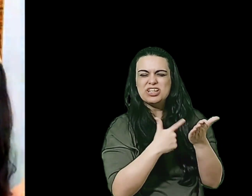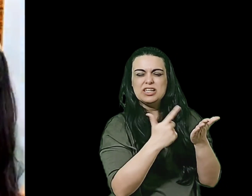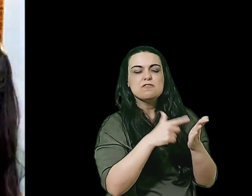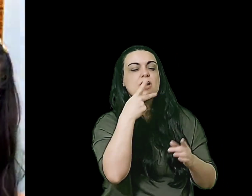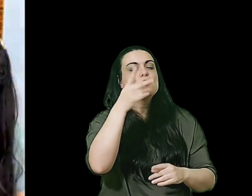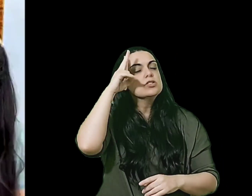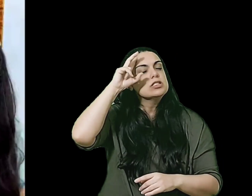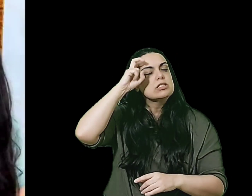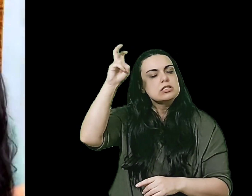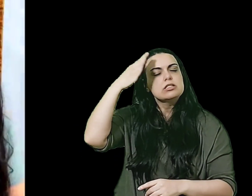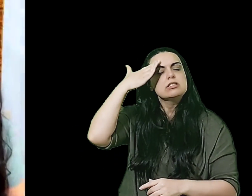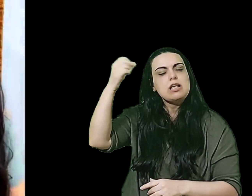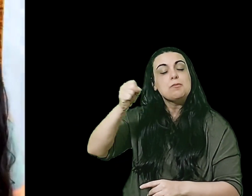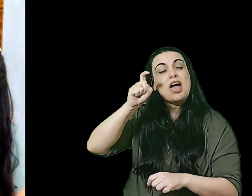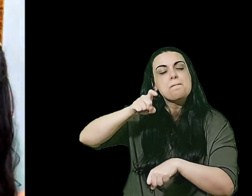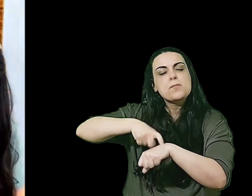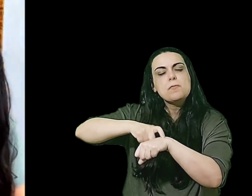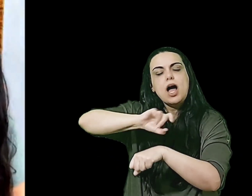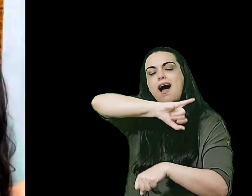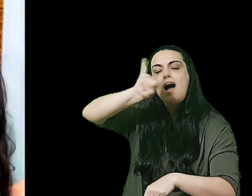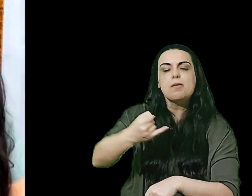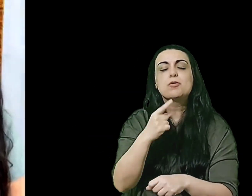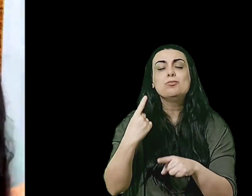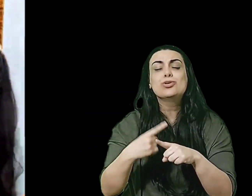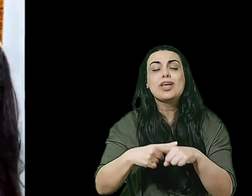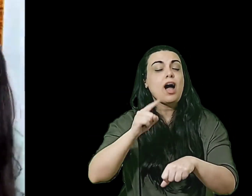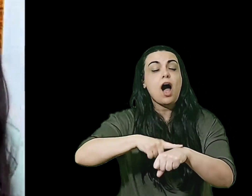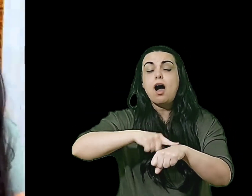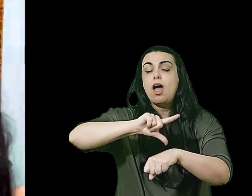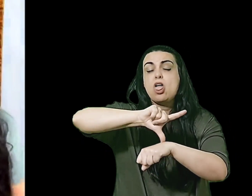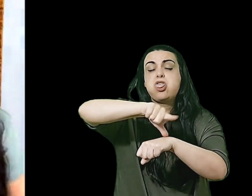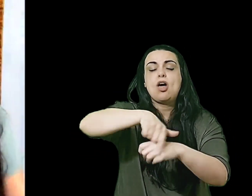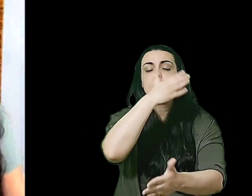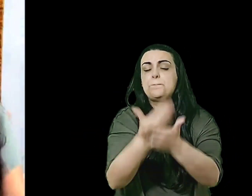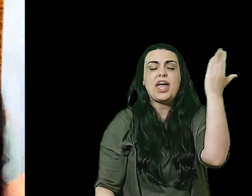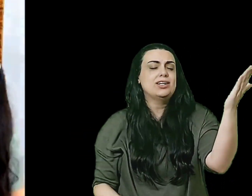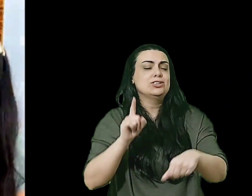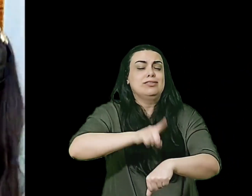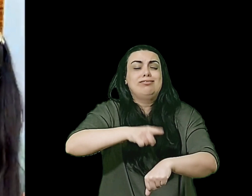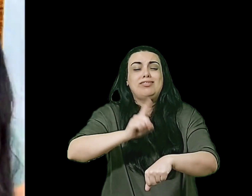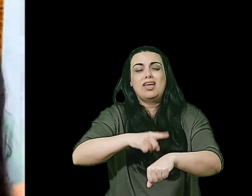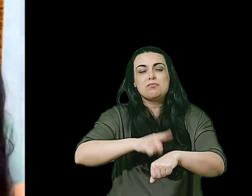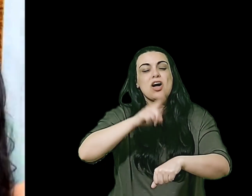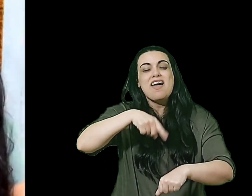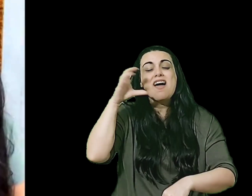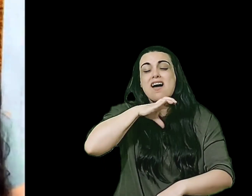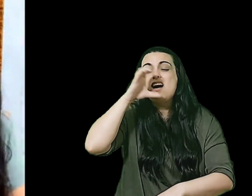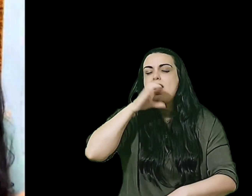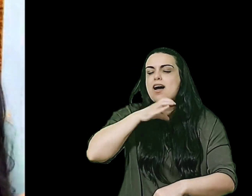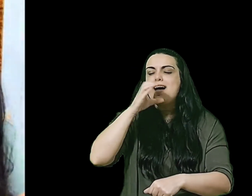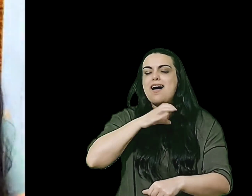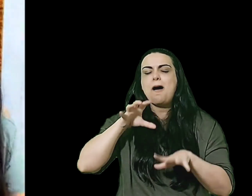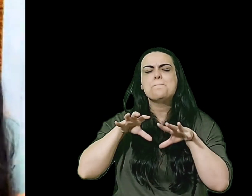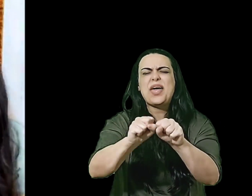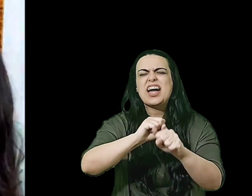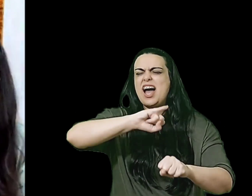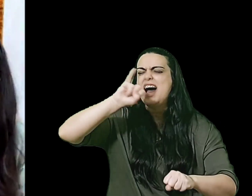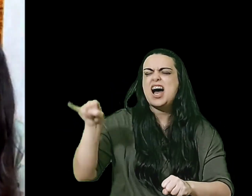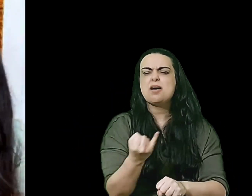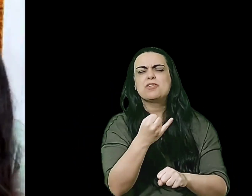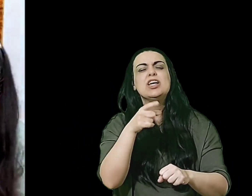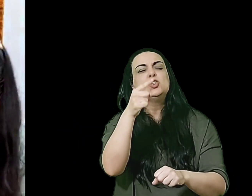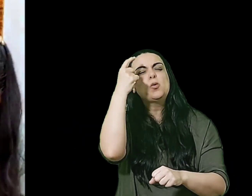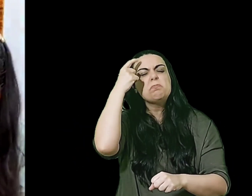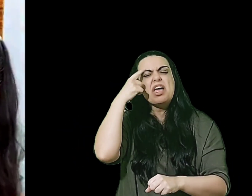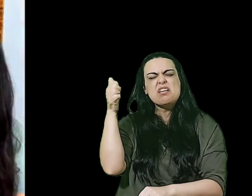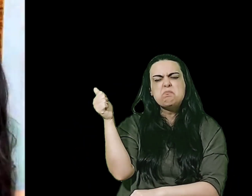que o sábio é aquele que aproveita as horas passageiras, é aquele que faz uso de maneira útil daquilo que